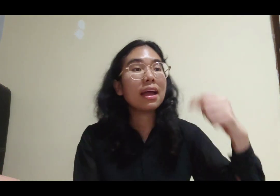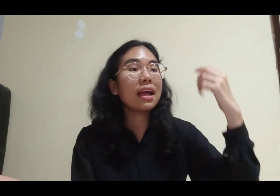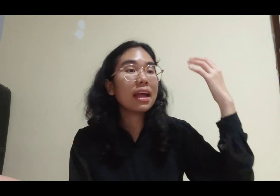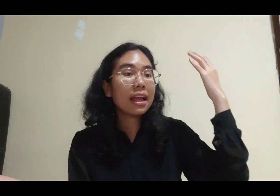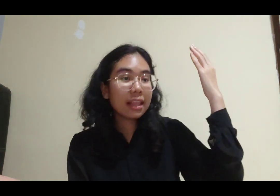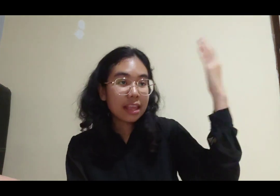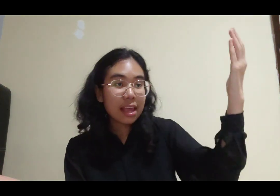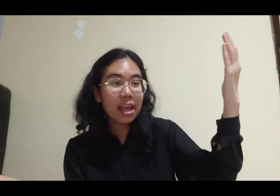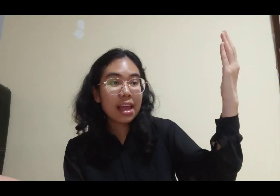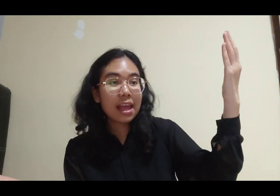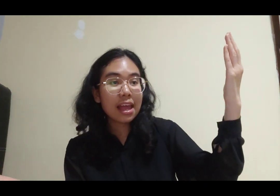Namanya,